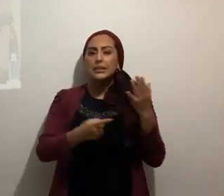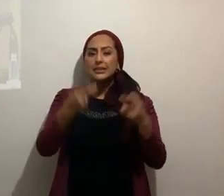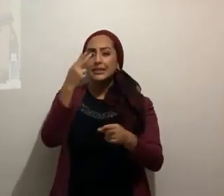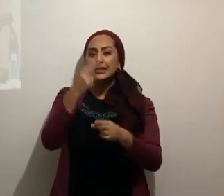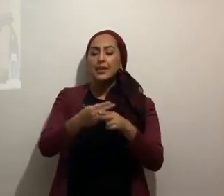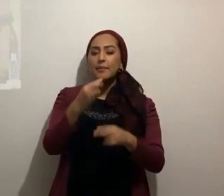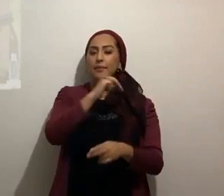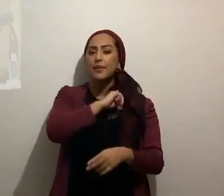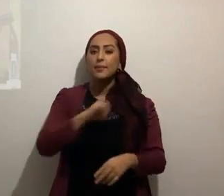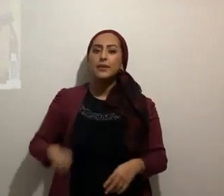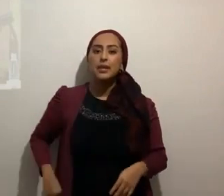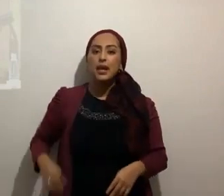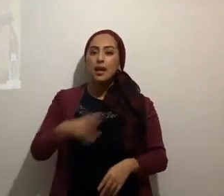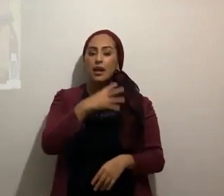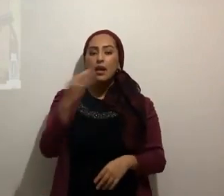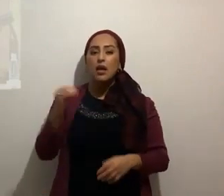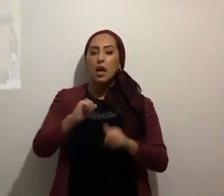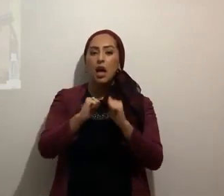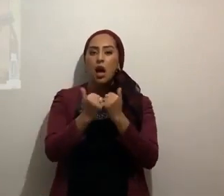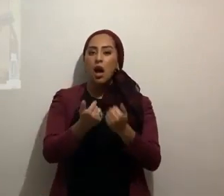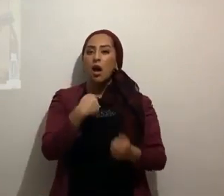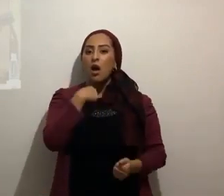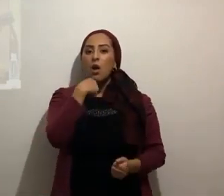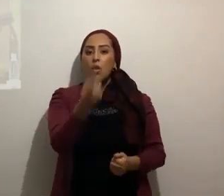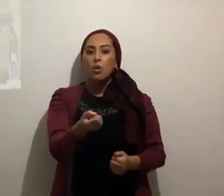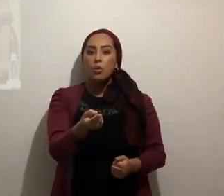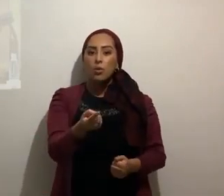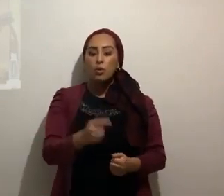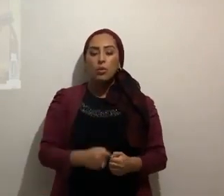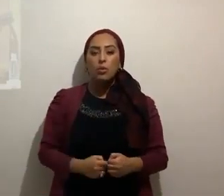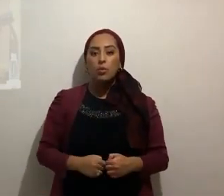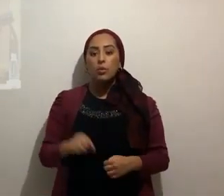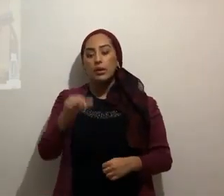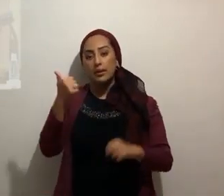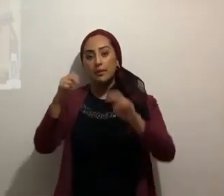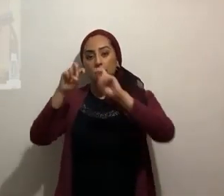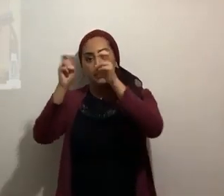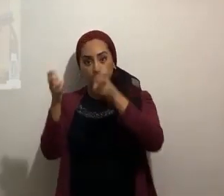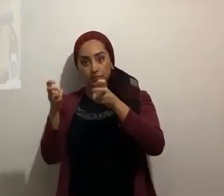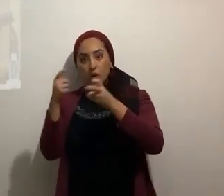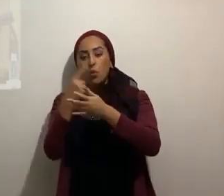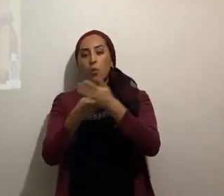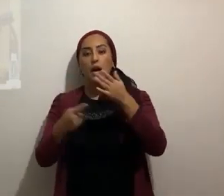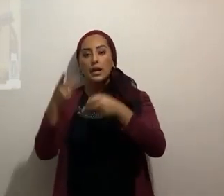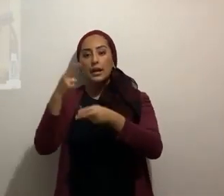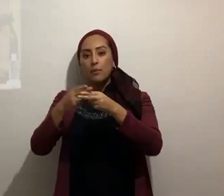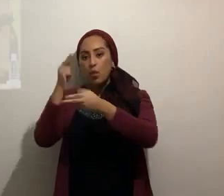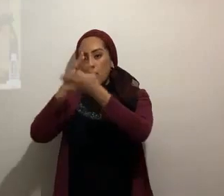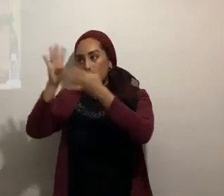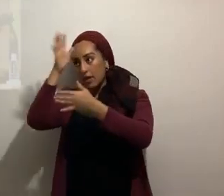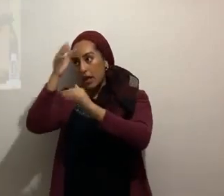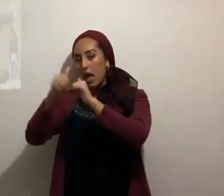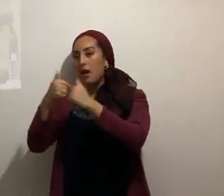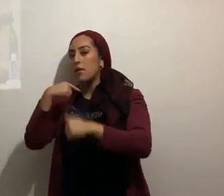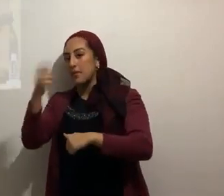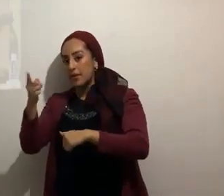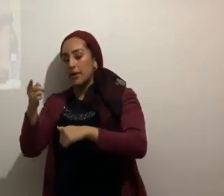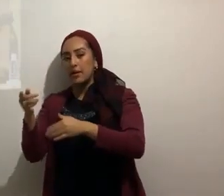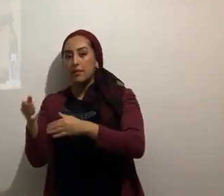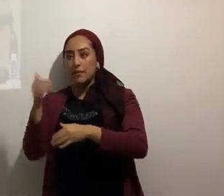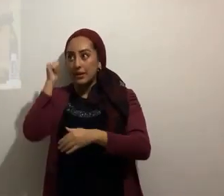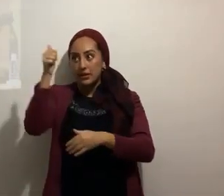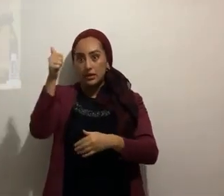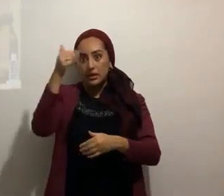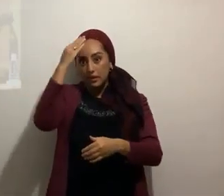del Mesías y cómo se debe pronunciar? Aparte es el tema, ¿cuál es el nombre del Eterno y cómo se debe pronunciar? Pero Él es el